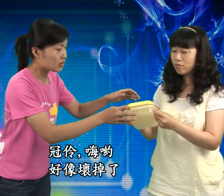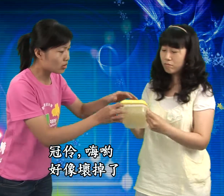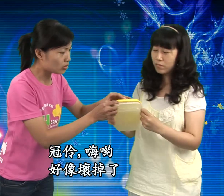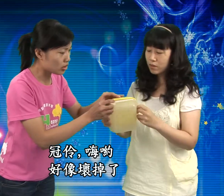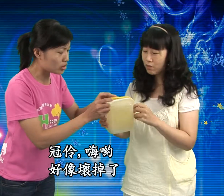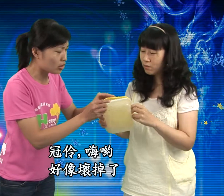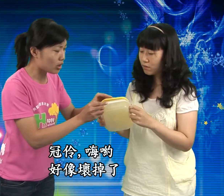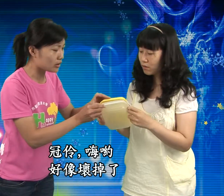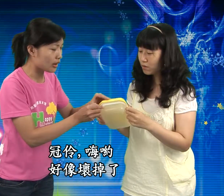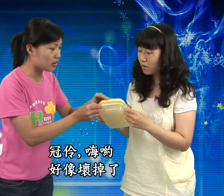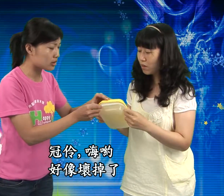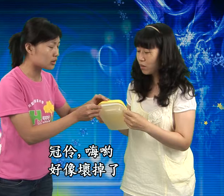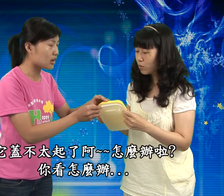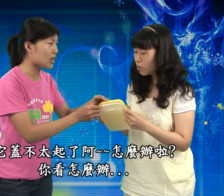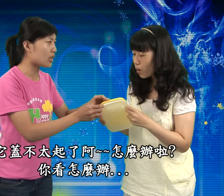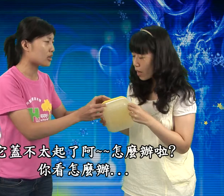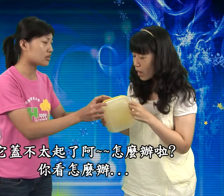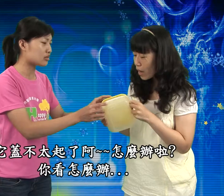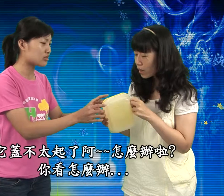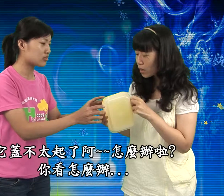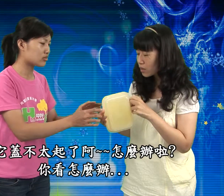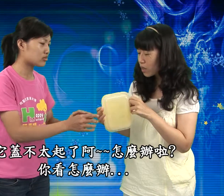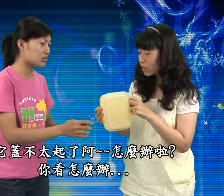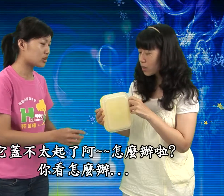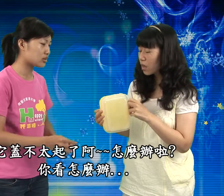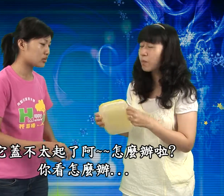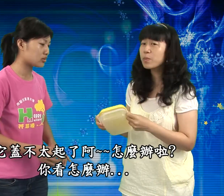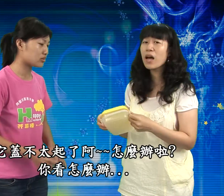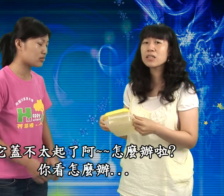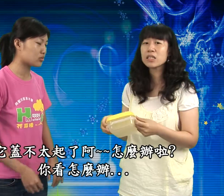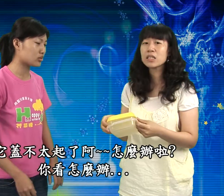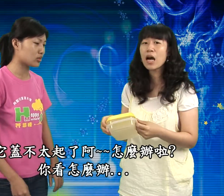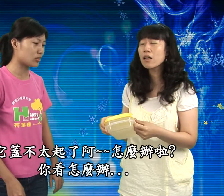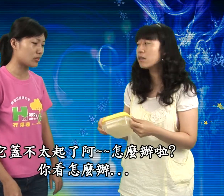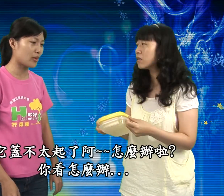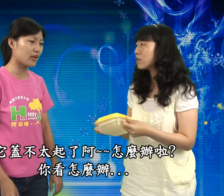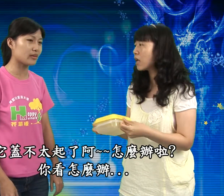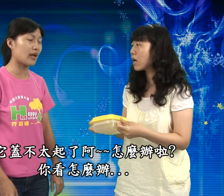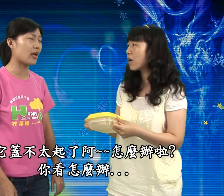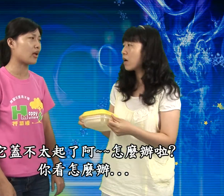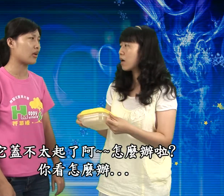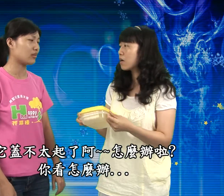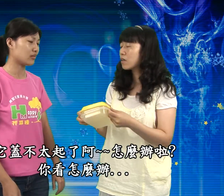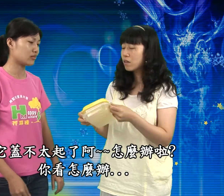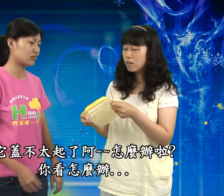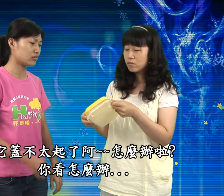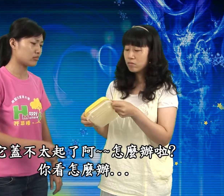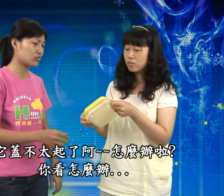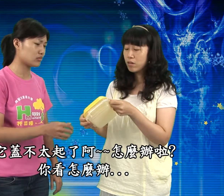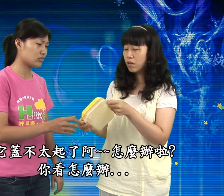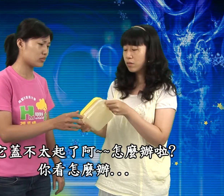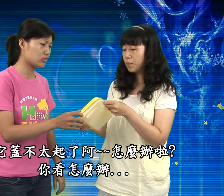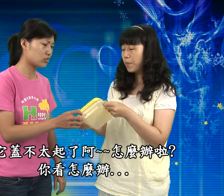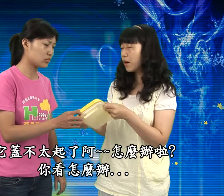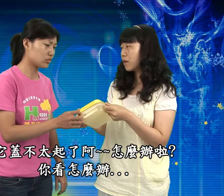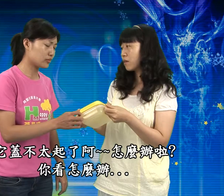哦，好像坏掉了哎！ 对啊，它盖不太起来了， 怎么办呢？ 你看怎么办？